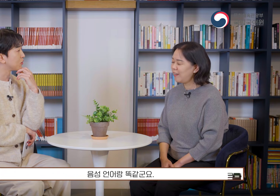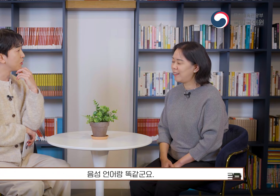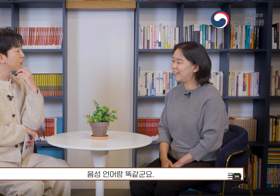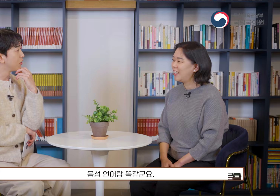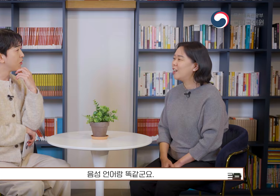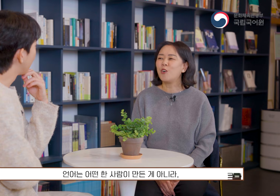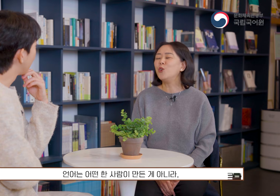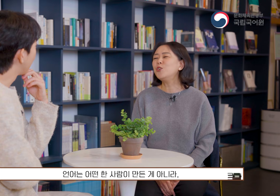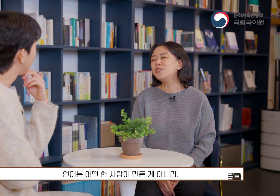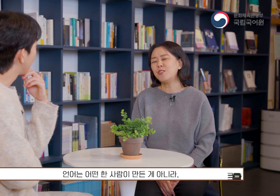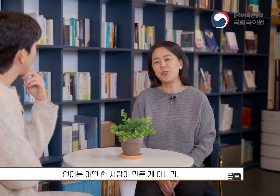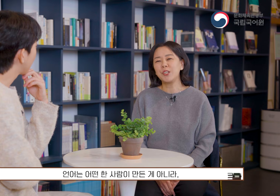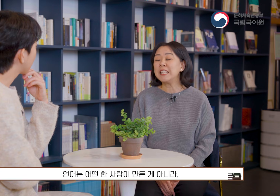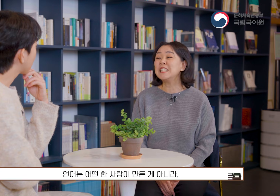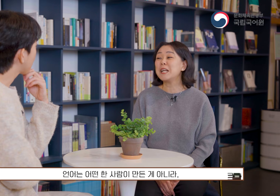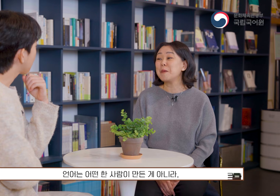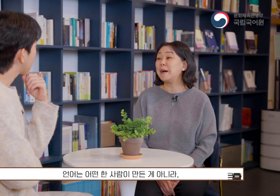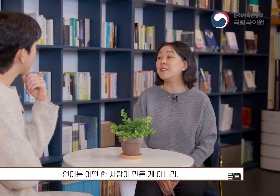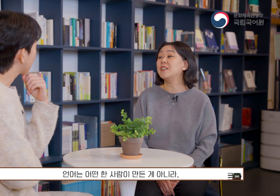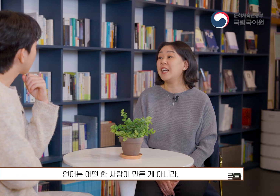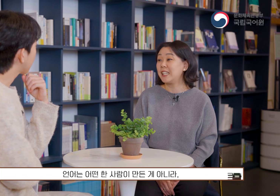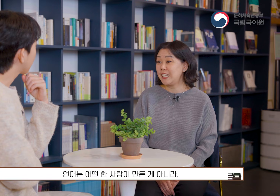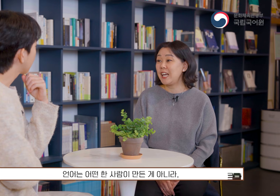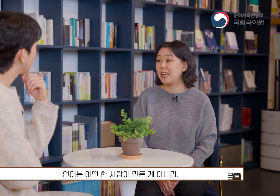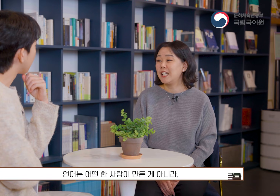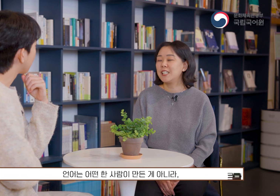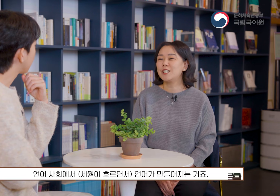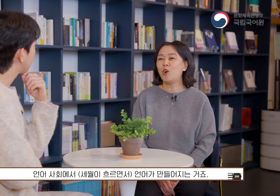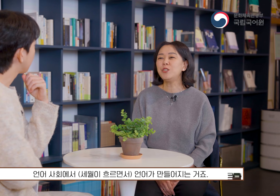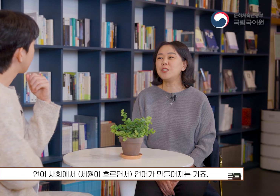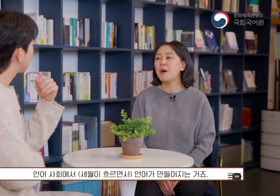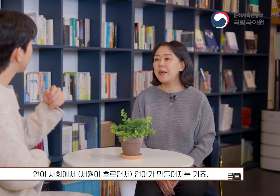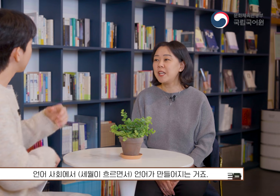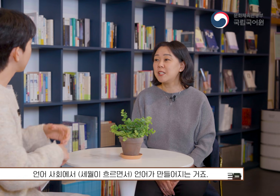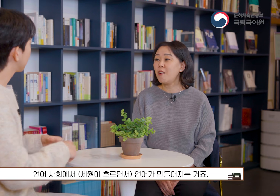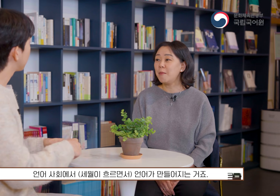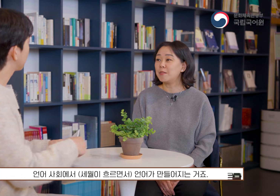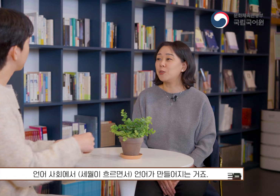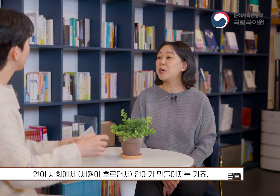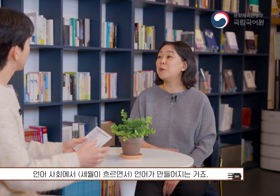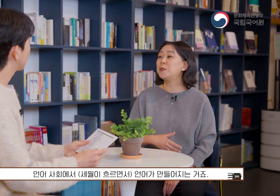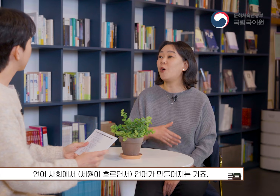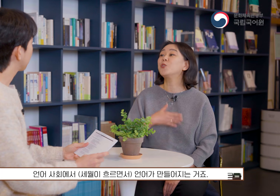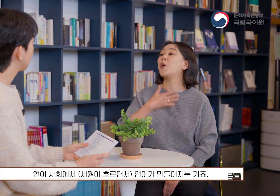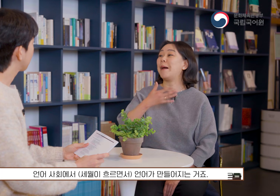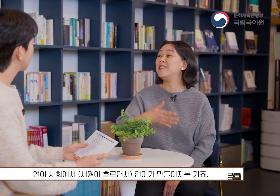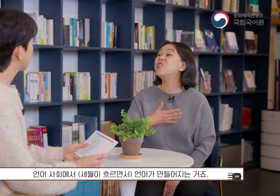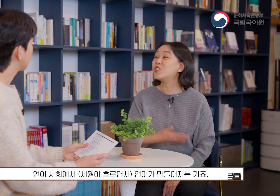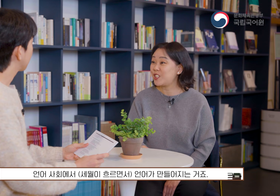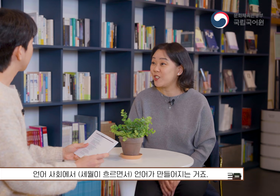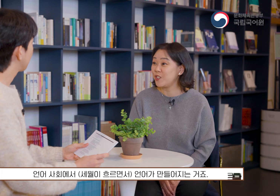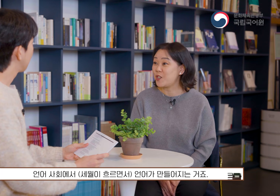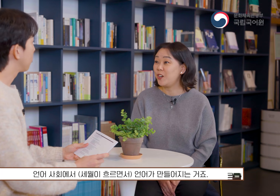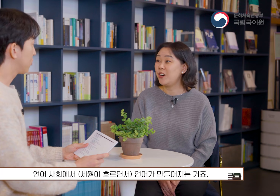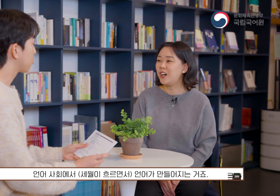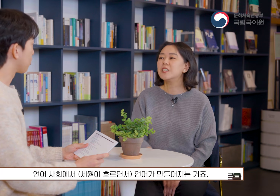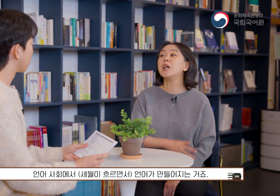네. 언어는 어떤 한 사람이 만든 게 아니라 네. 그 언어 사회에서 어떻게 보면 언어가 만들어지는 거죠. 그쵸.